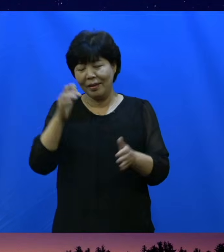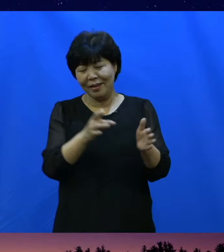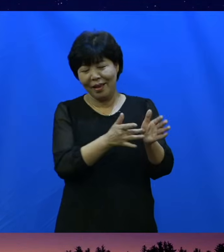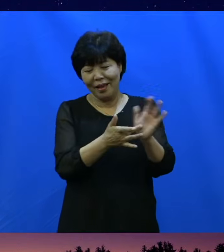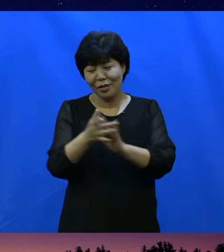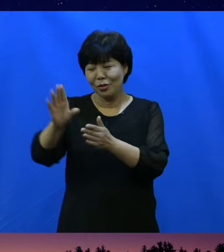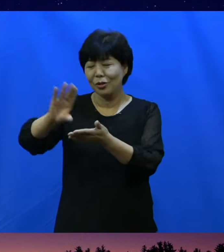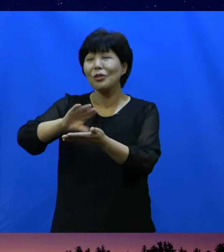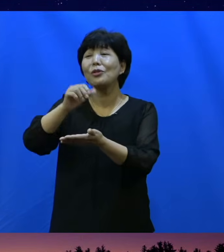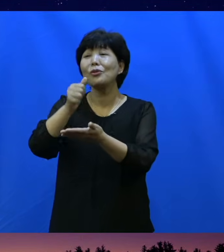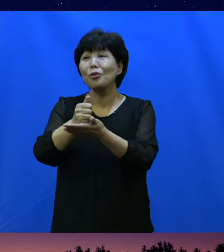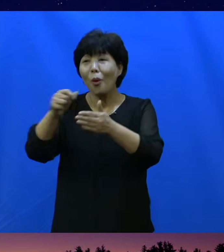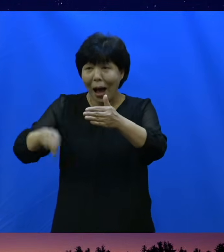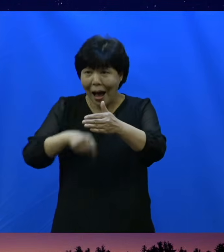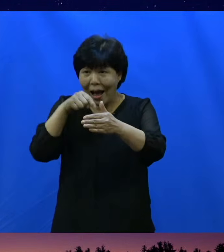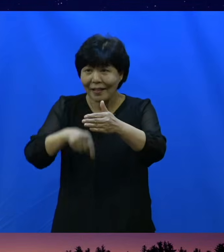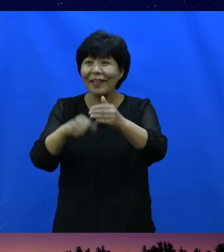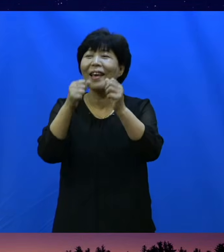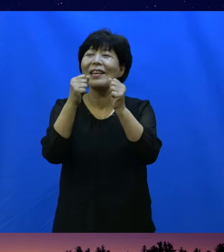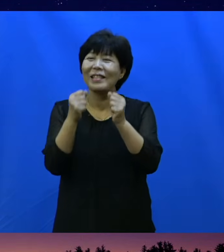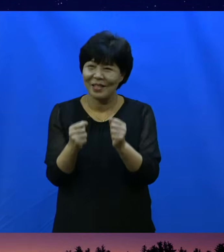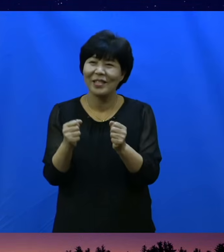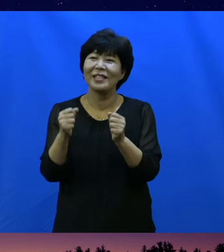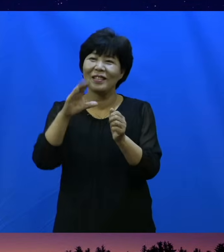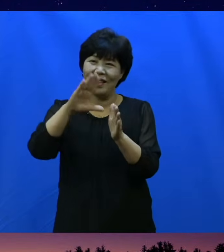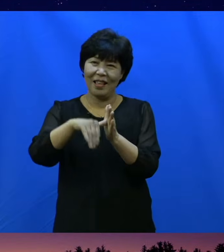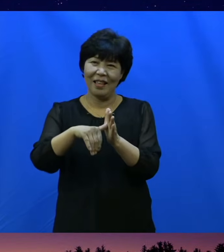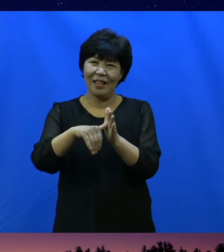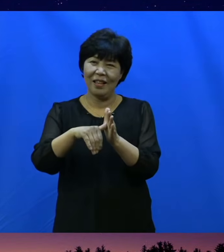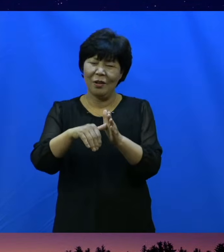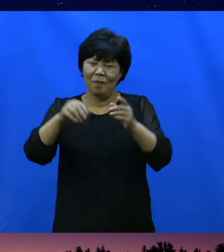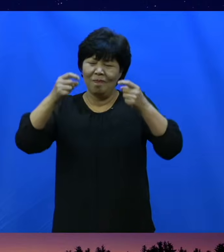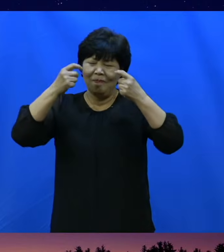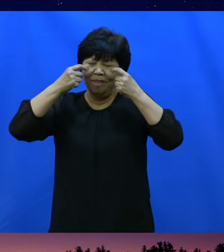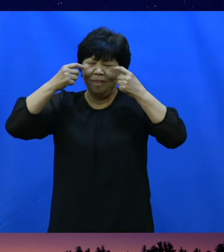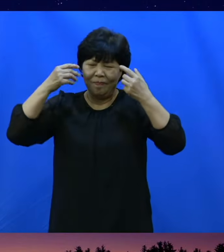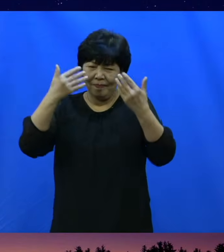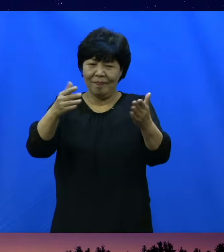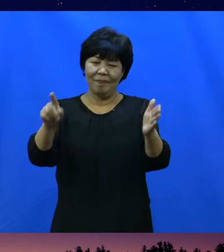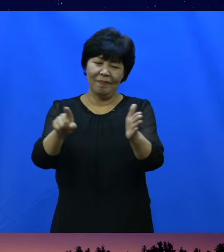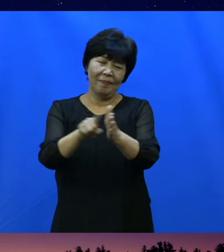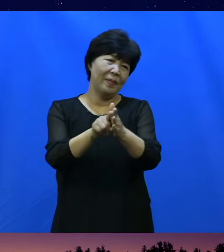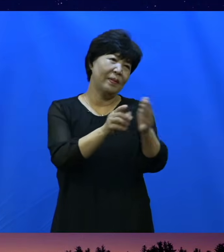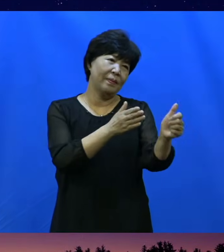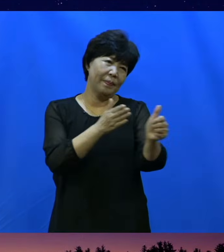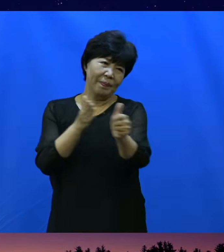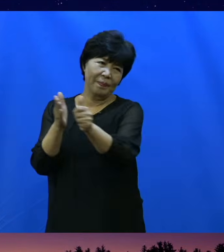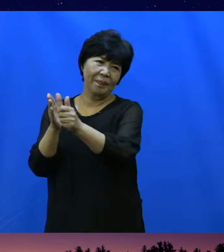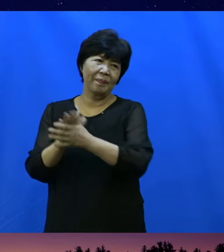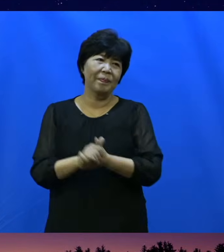자예요. 여러분, 이걸 확실하게 믿으셔야 돼요.